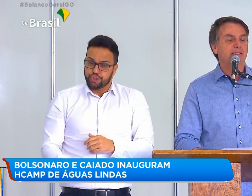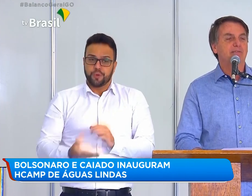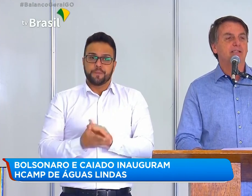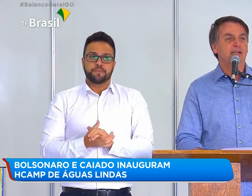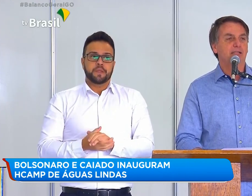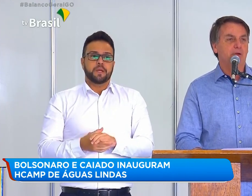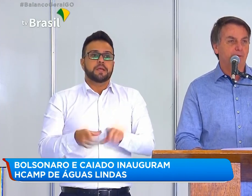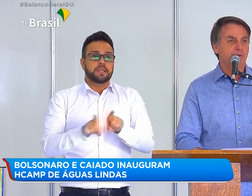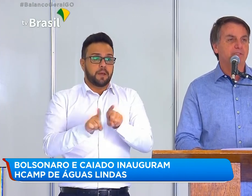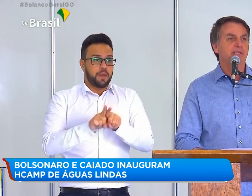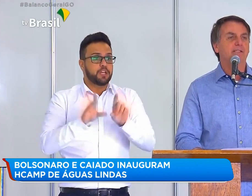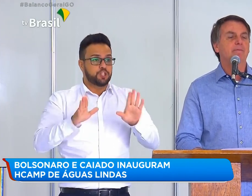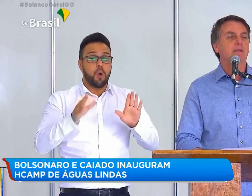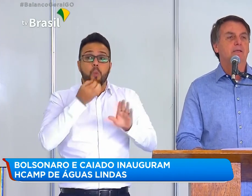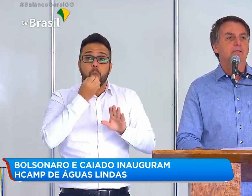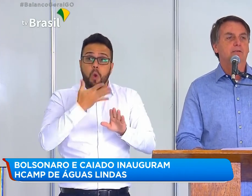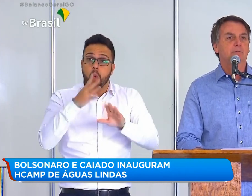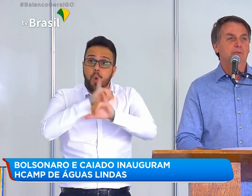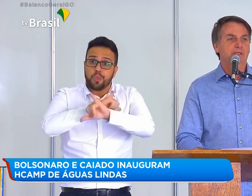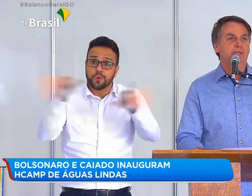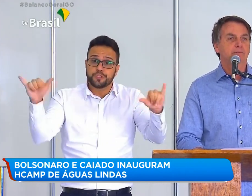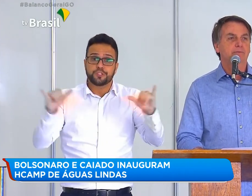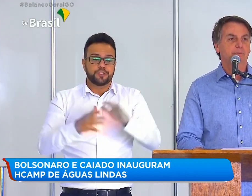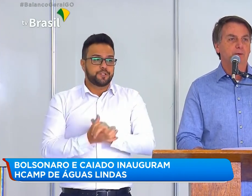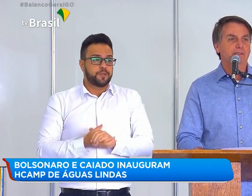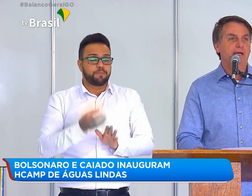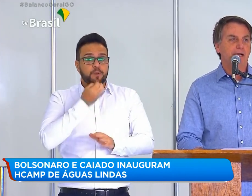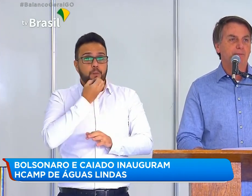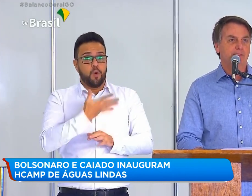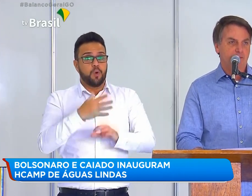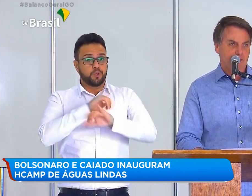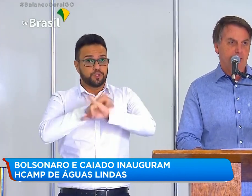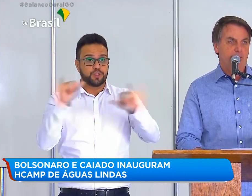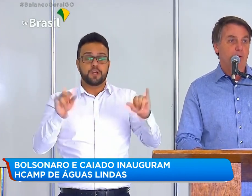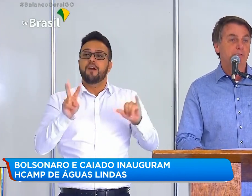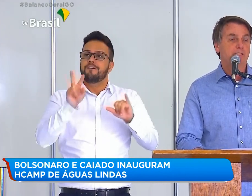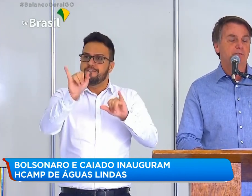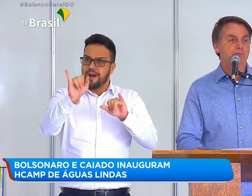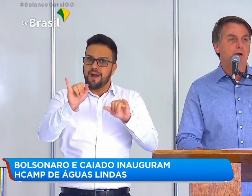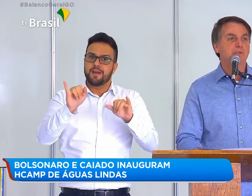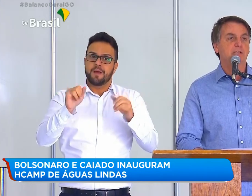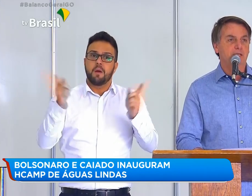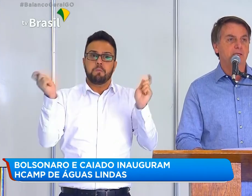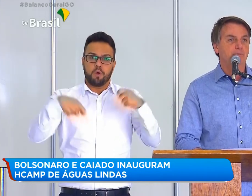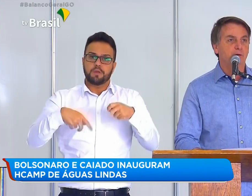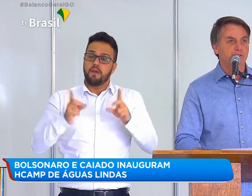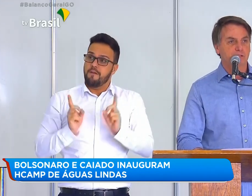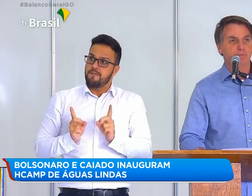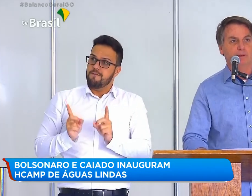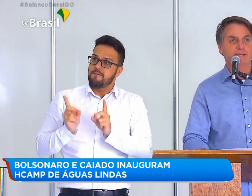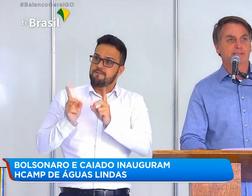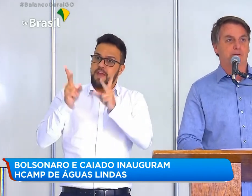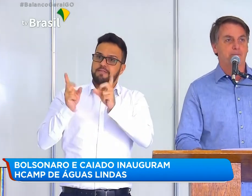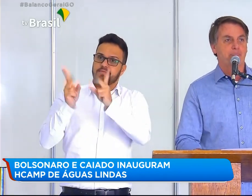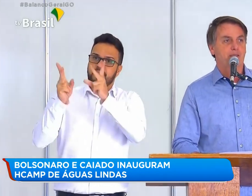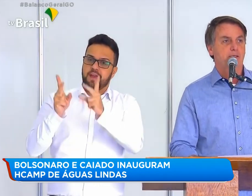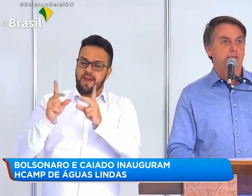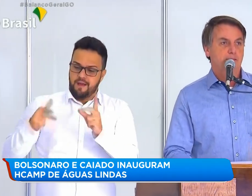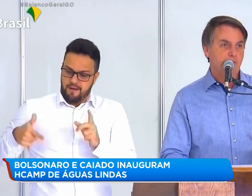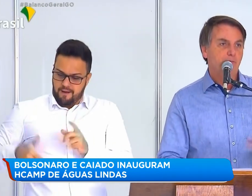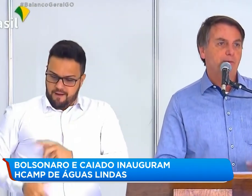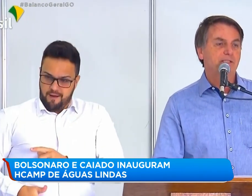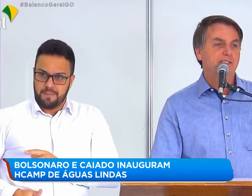está bastante avançado, uma boa notícia, nós vamos poder importar armas para uso individual sem imposto de importação.